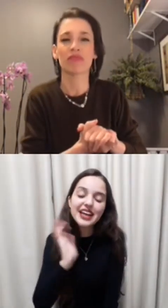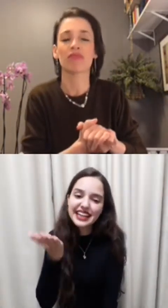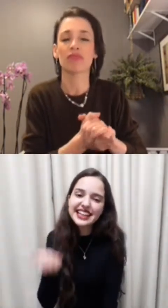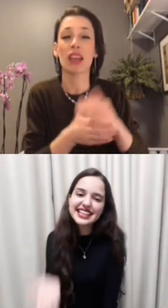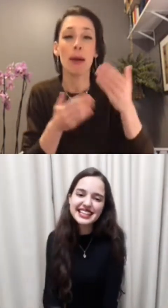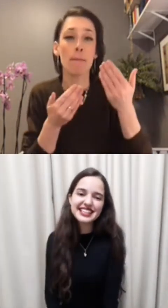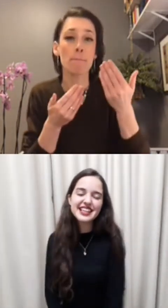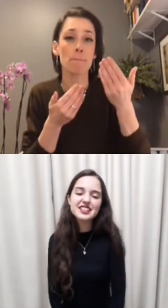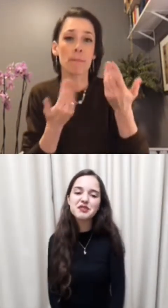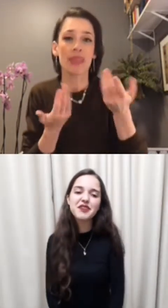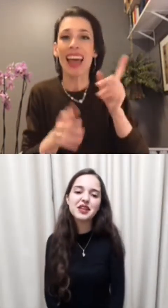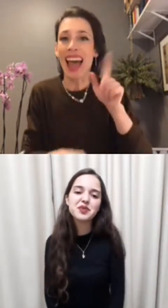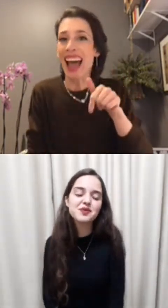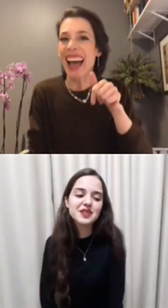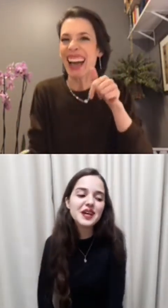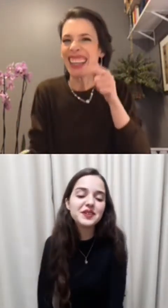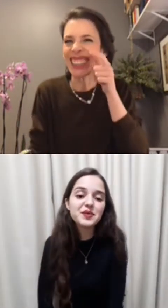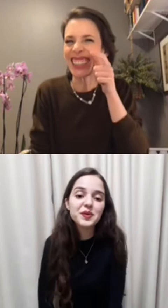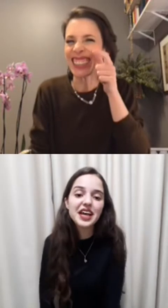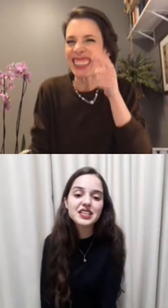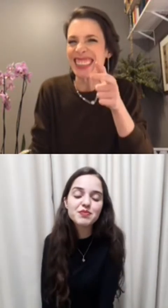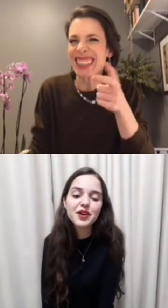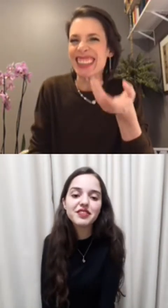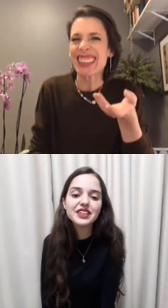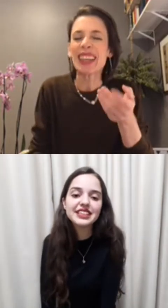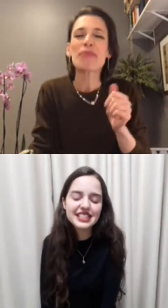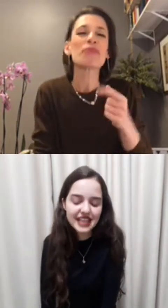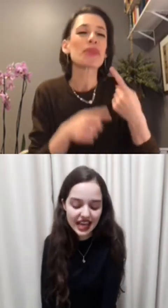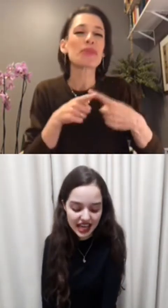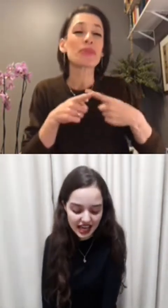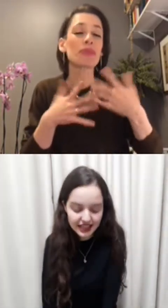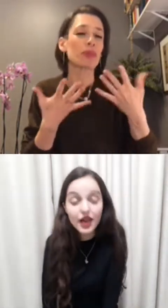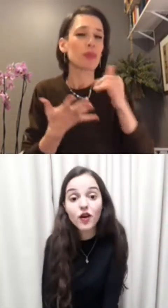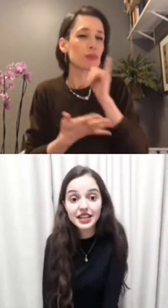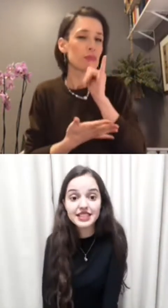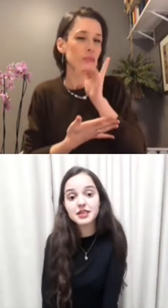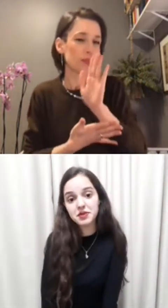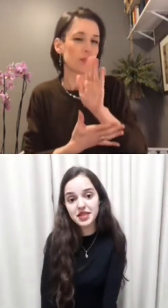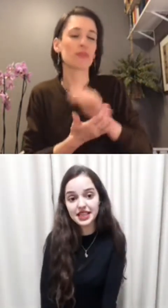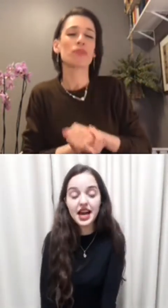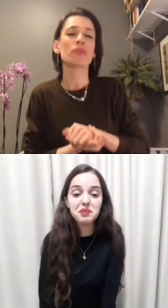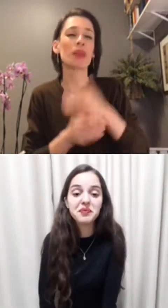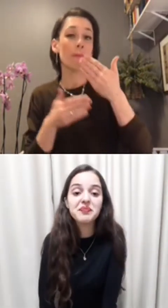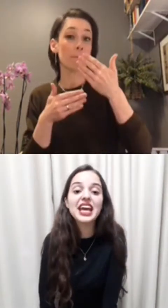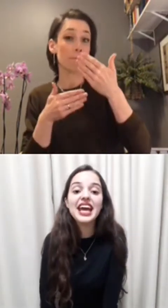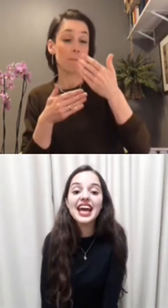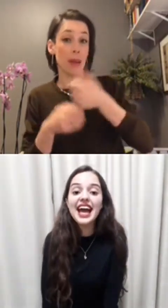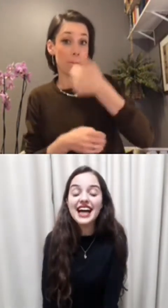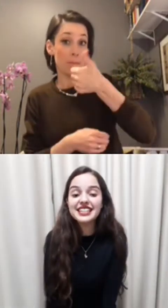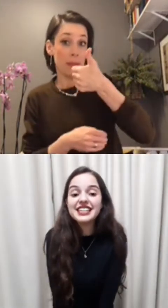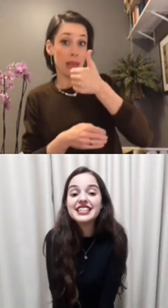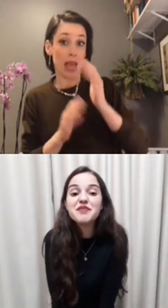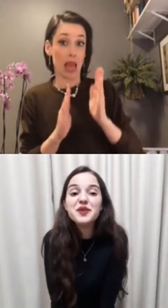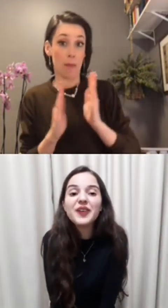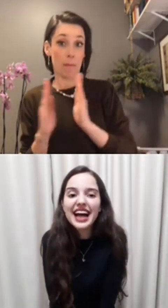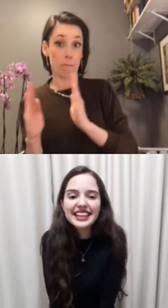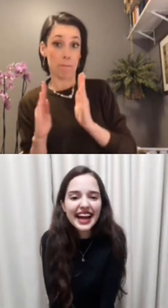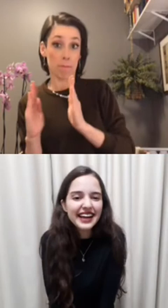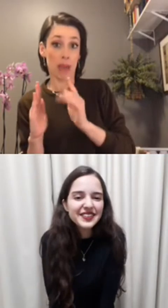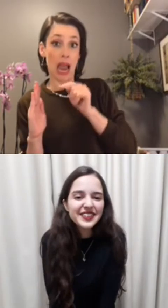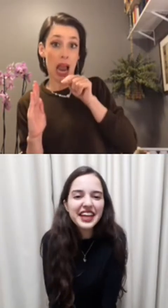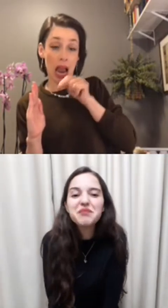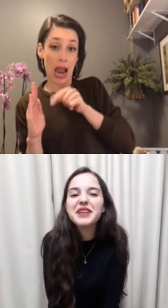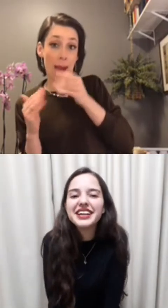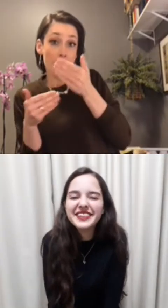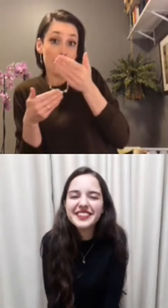É até interessante, né? Eu sempre falo para os meus alunos, porque as provas teóricas da primeira etapa, a gente recebia um